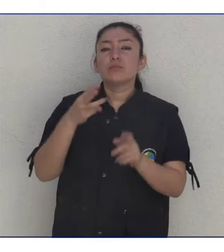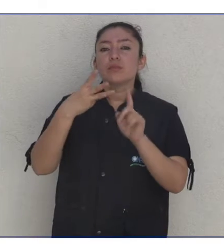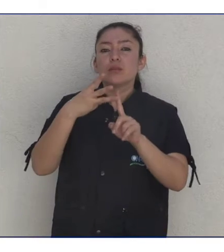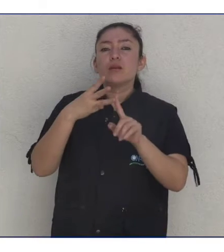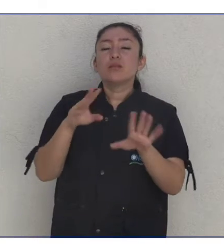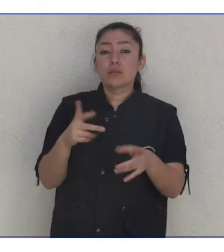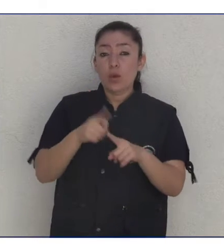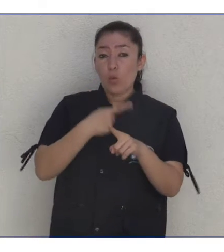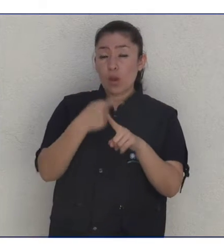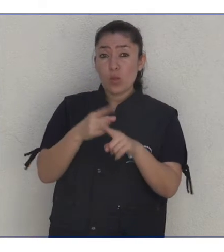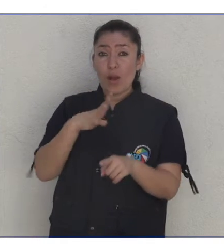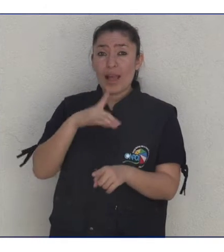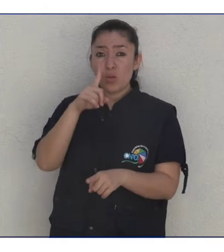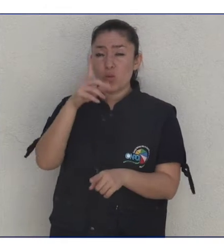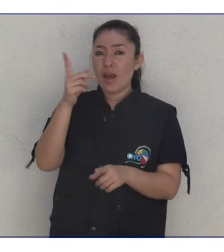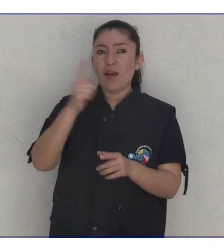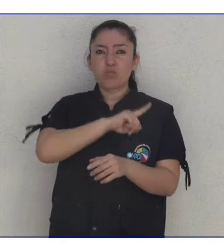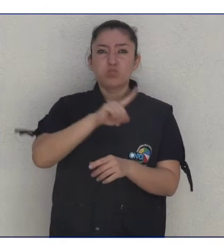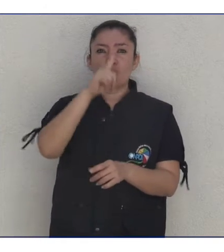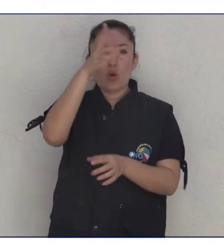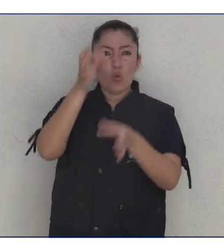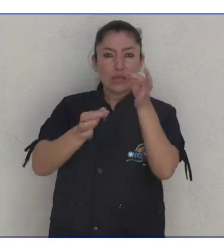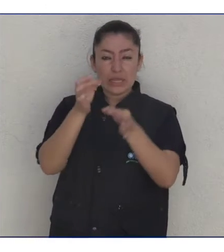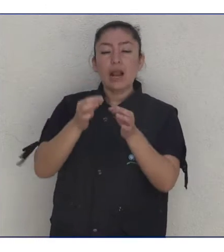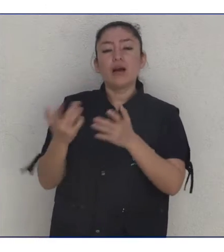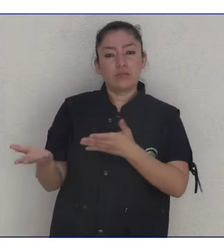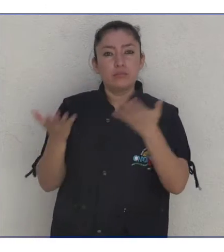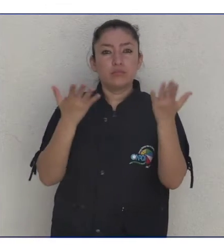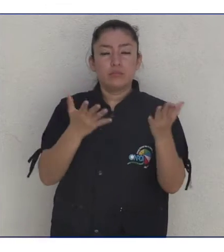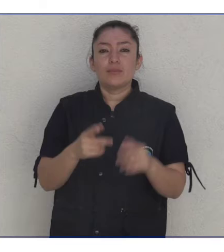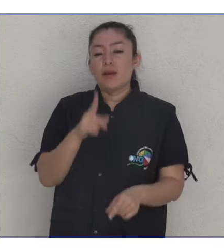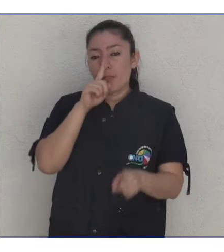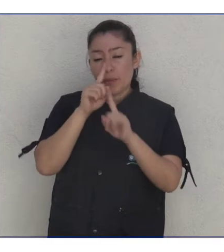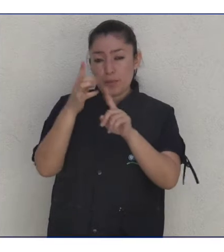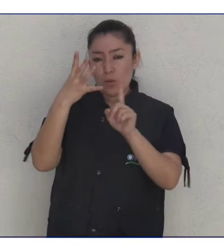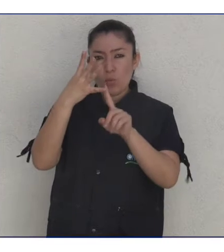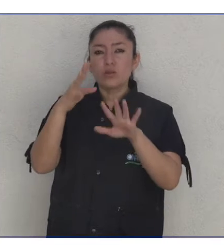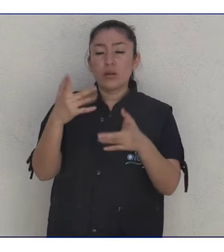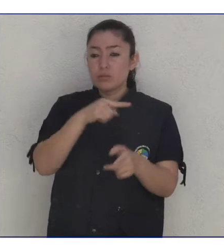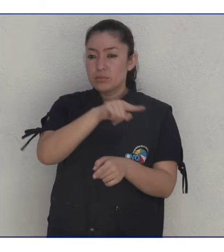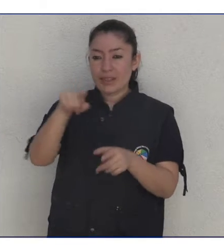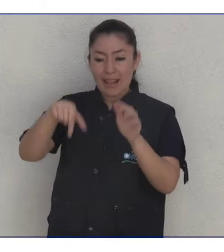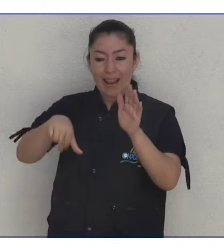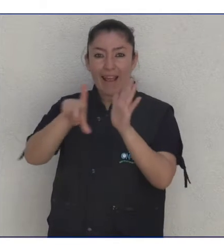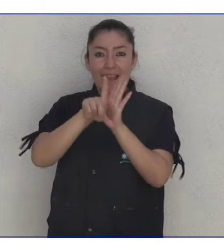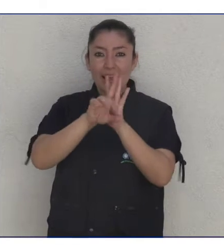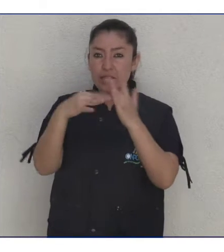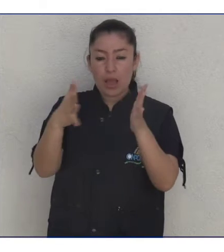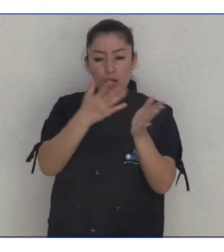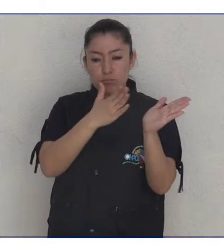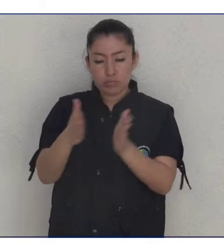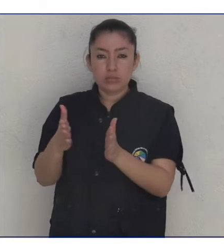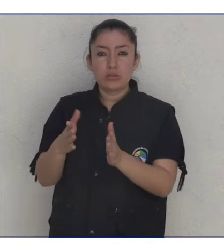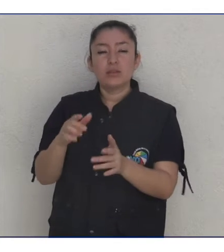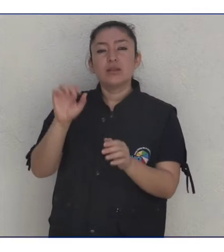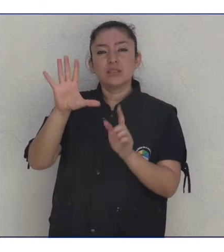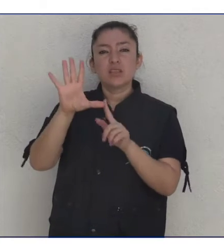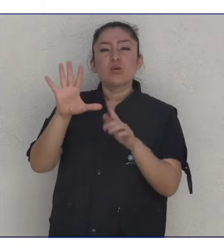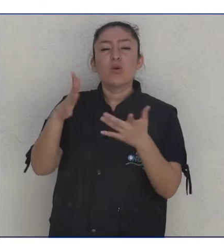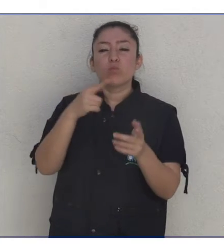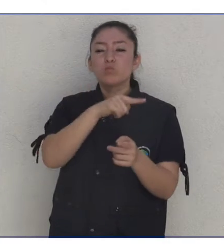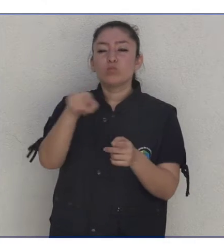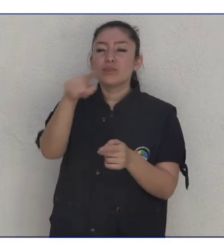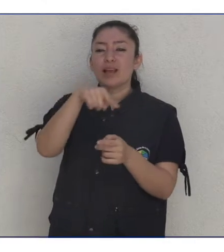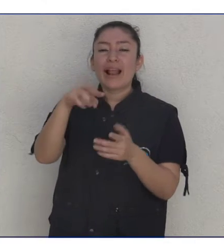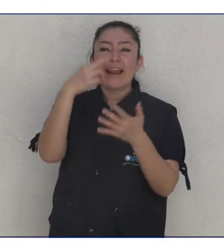3. Cuando exista una orden judicial. 4. Los establecidos en esta ley. 5. Los contenidos en los registros